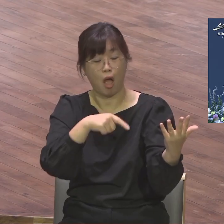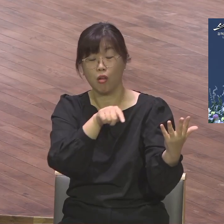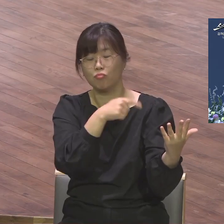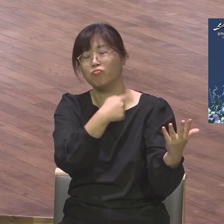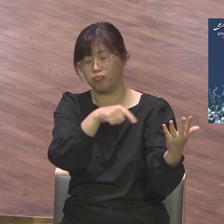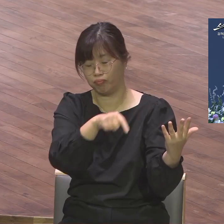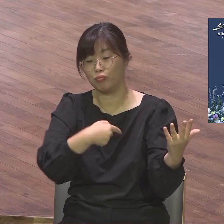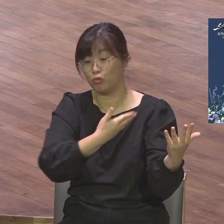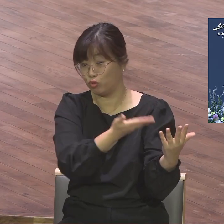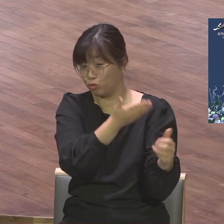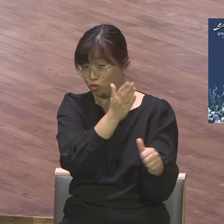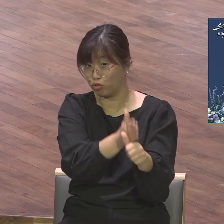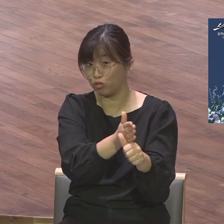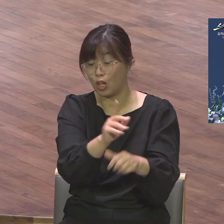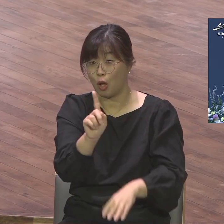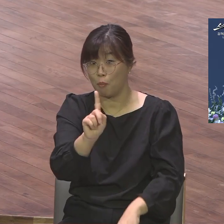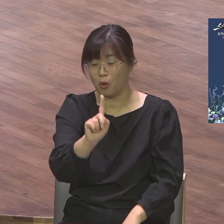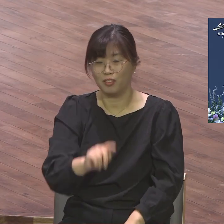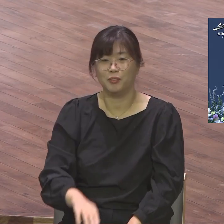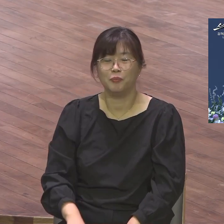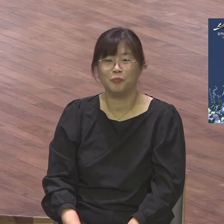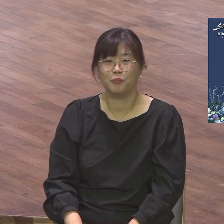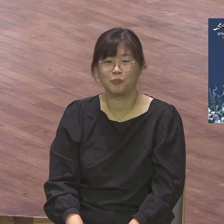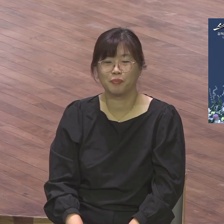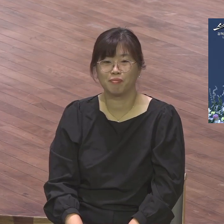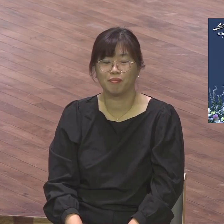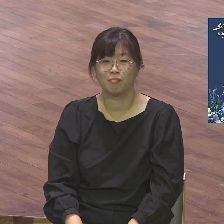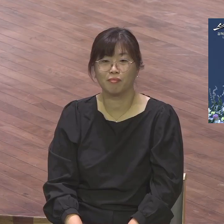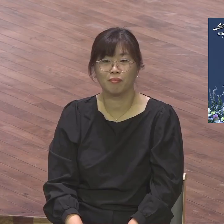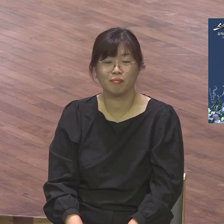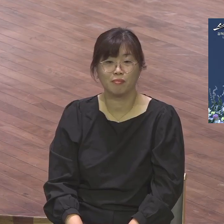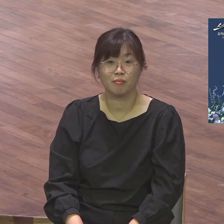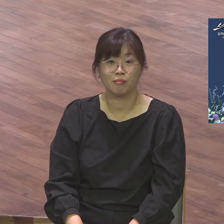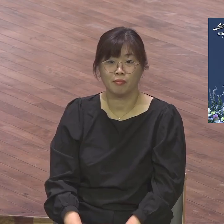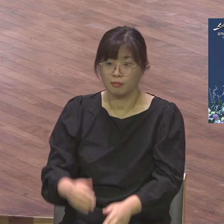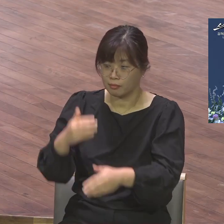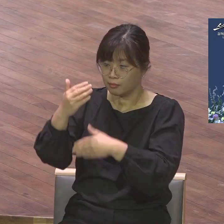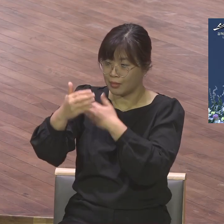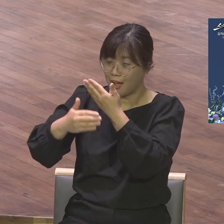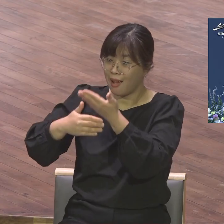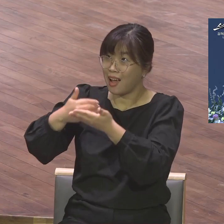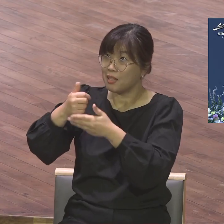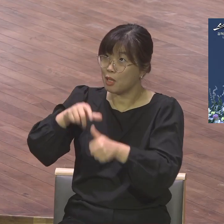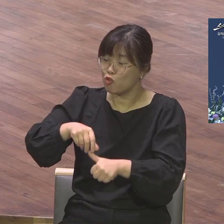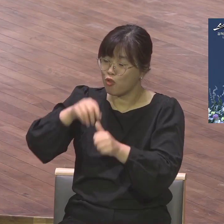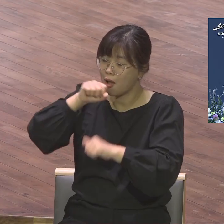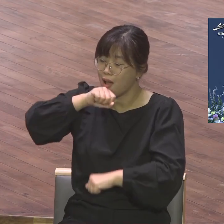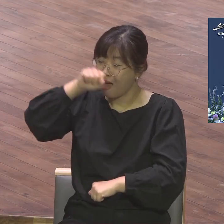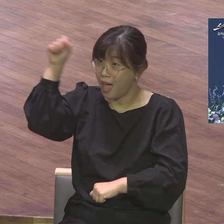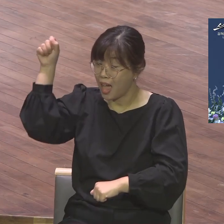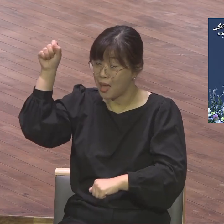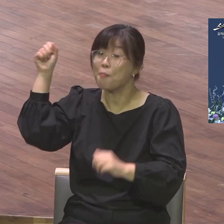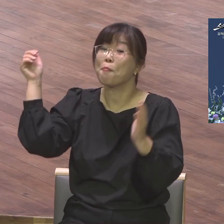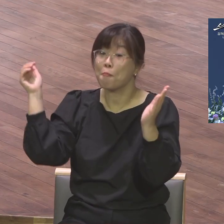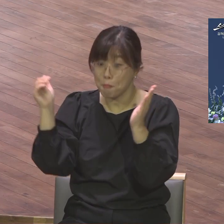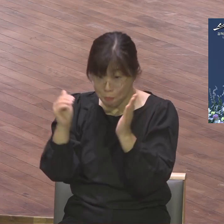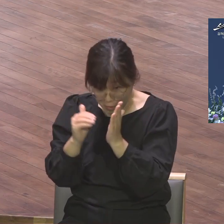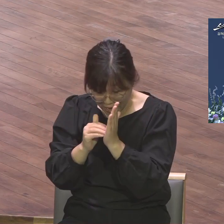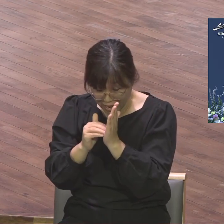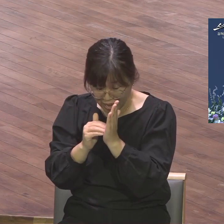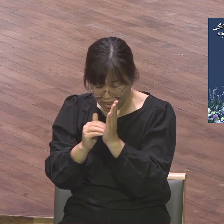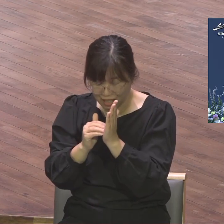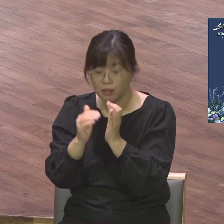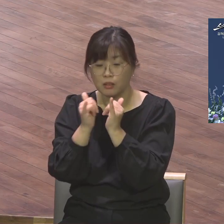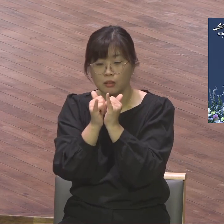하나님의 구원을 체험한 성도들에게는 그 구원을 열 열방에 선포해야 할 사명이 있다는